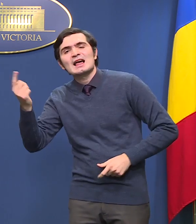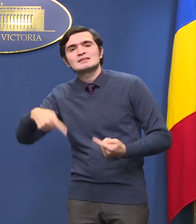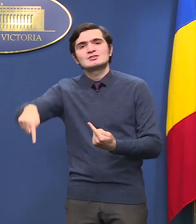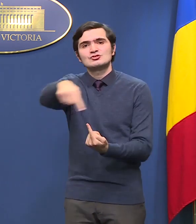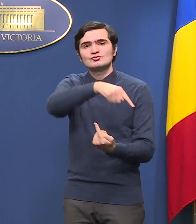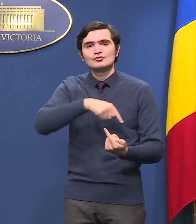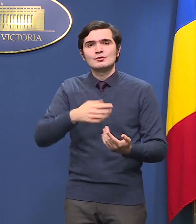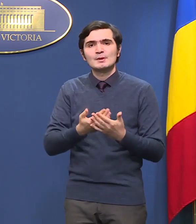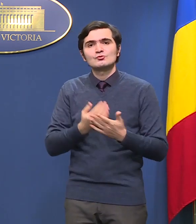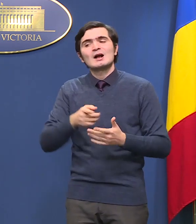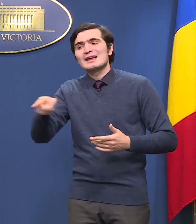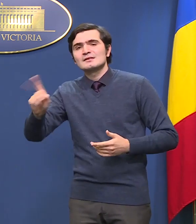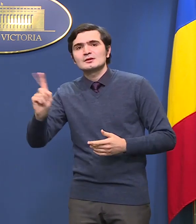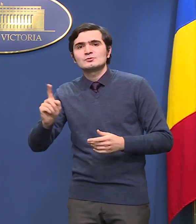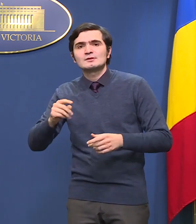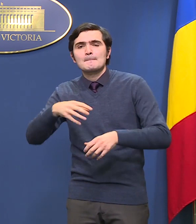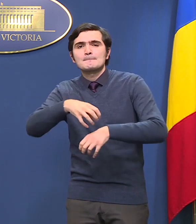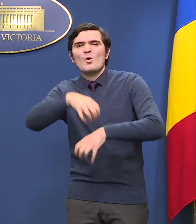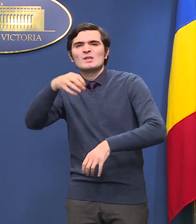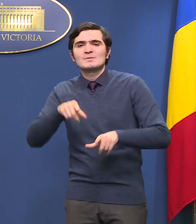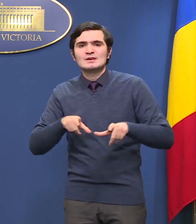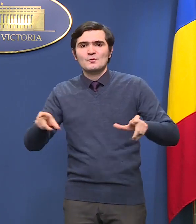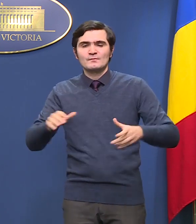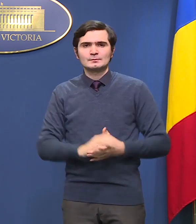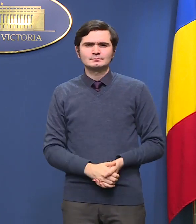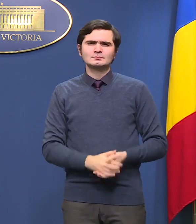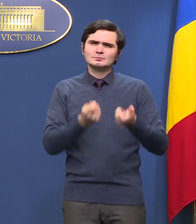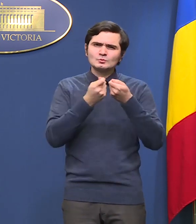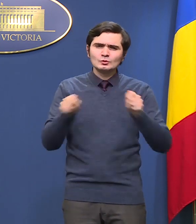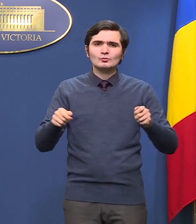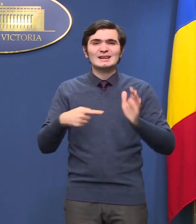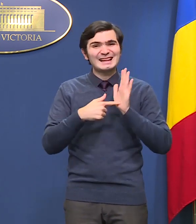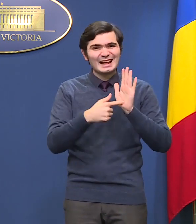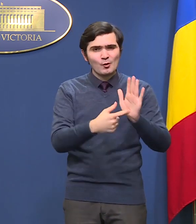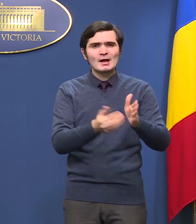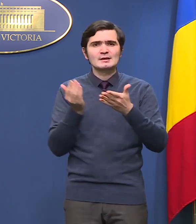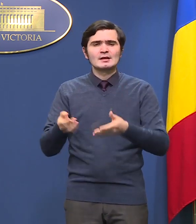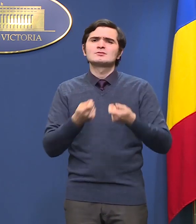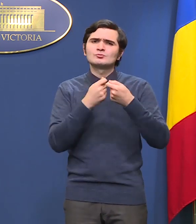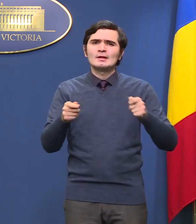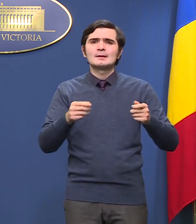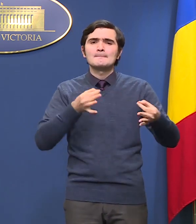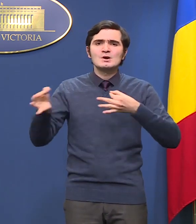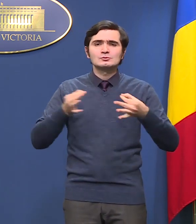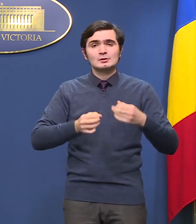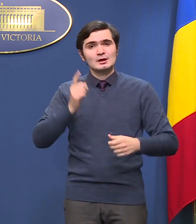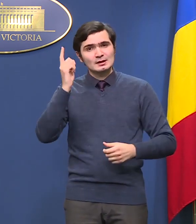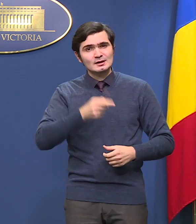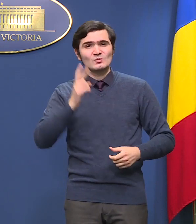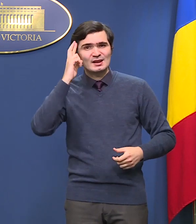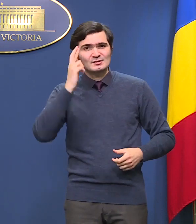fie contaminați cu virus. Toate recomandările, toate măsurile trebuie